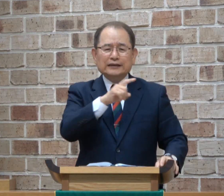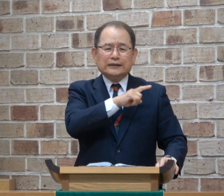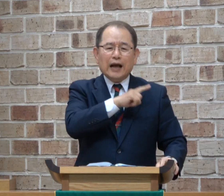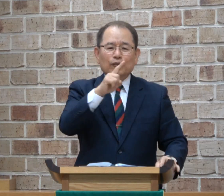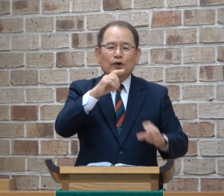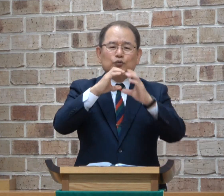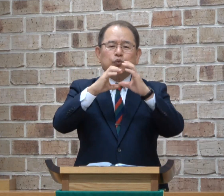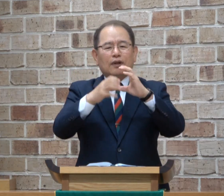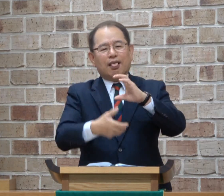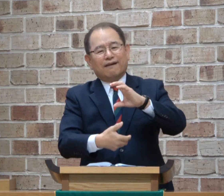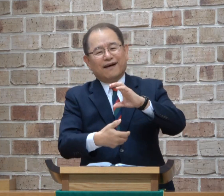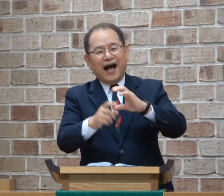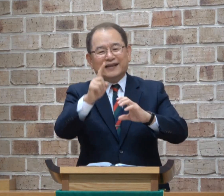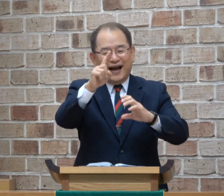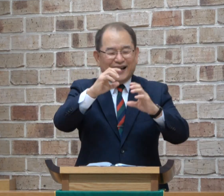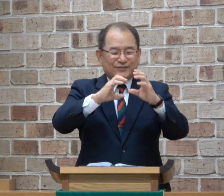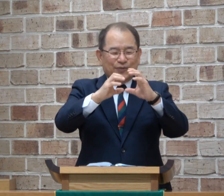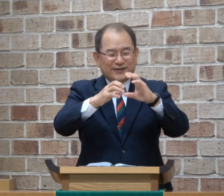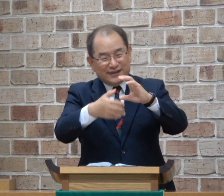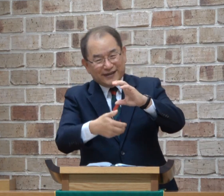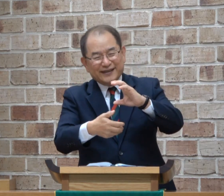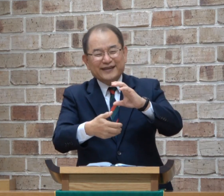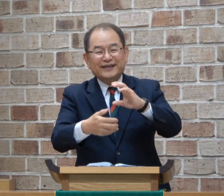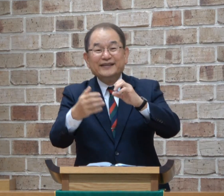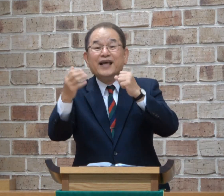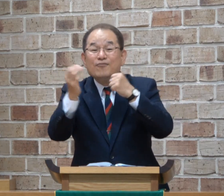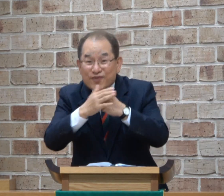문제 때문에 다른